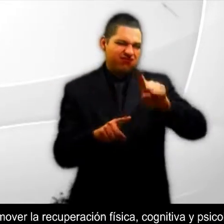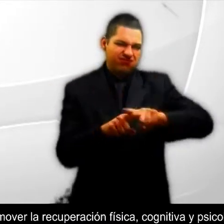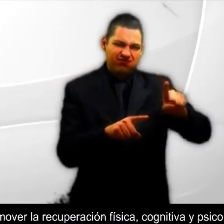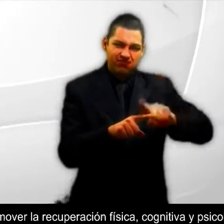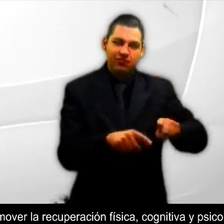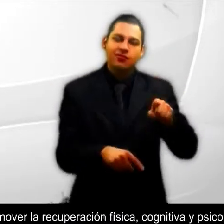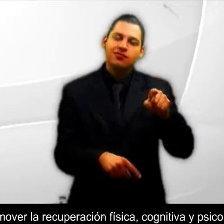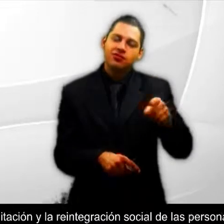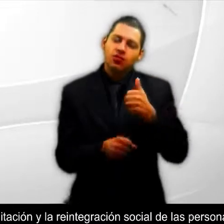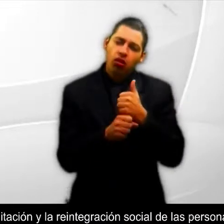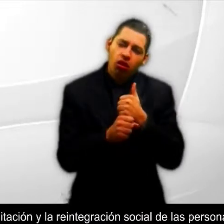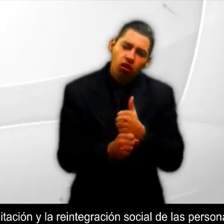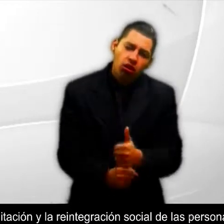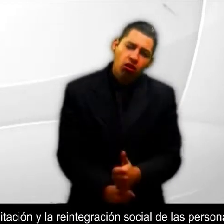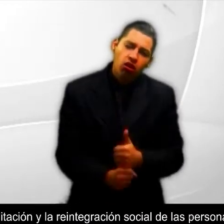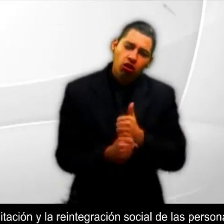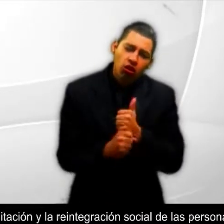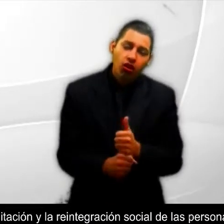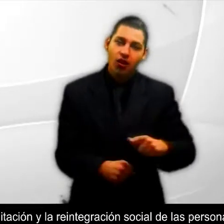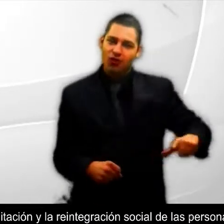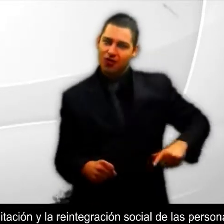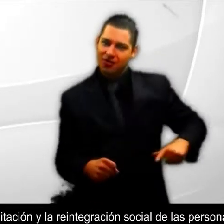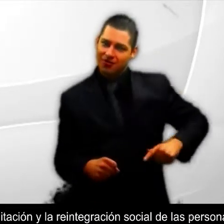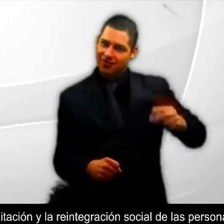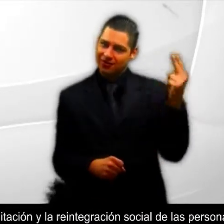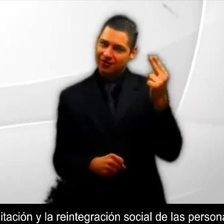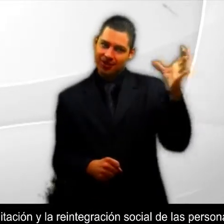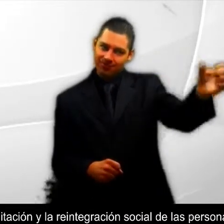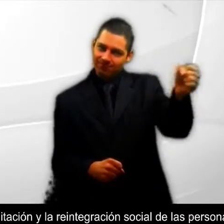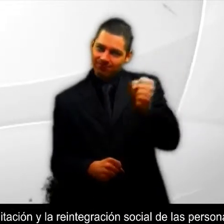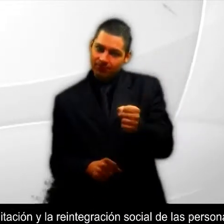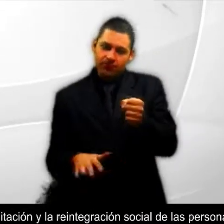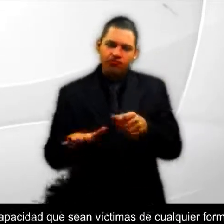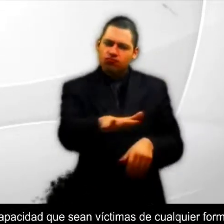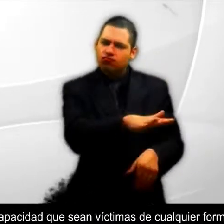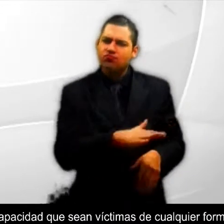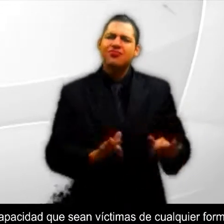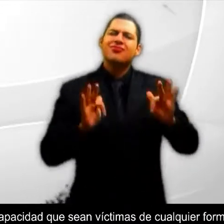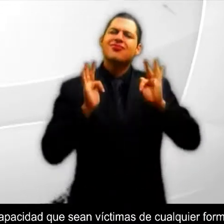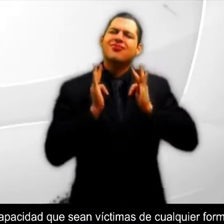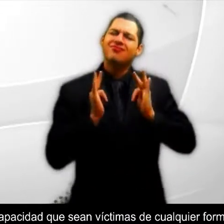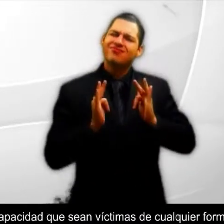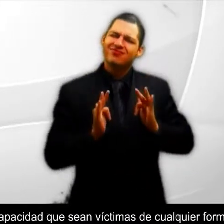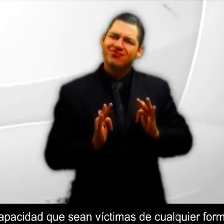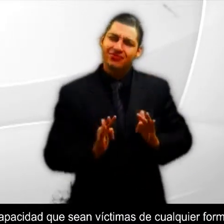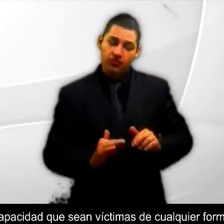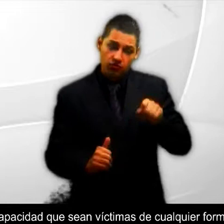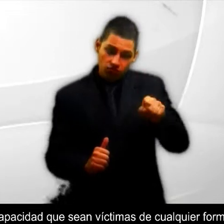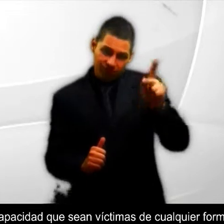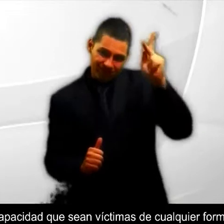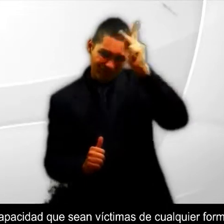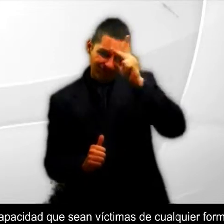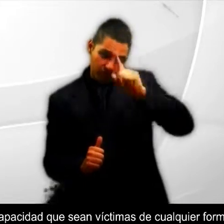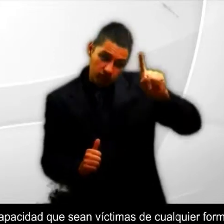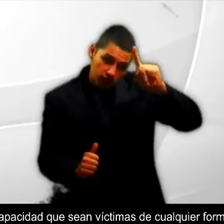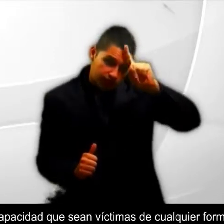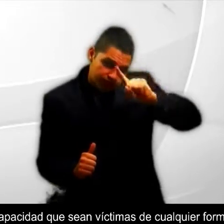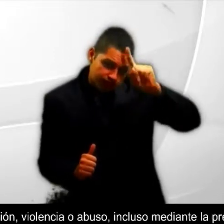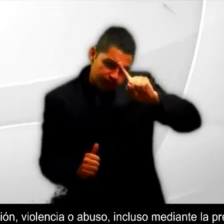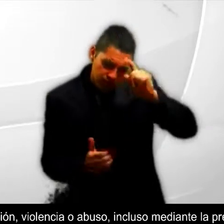psicológica, la rehabilitación y la reintegración social de las personas con discapacidad que sean víctimas de cualquier forma de explotación,